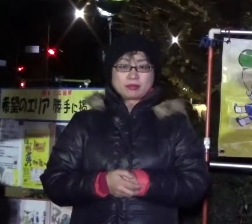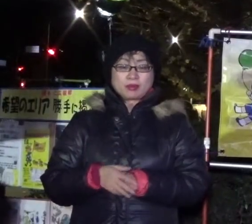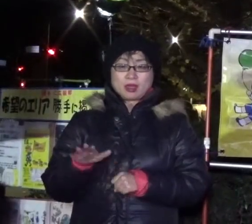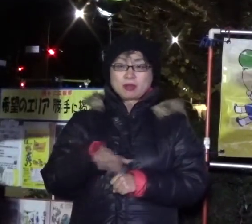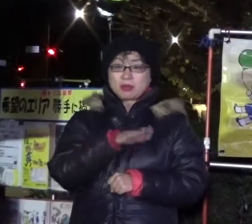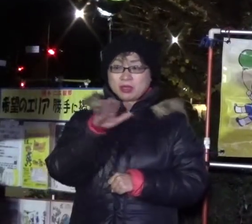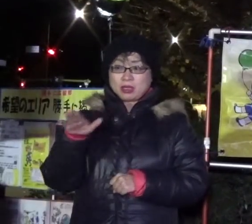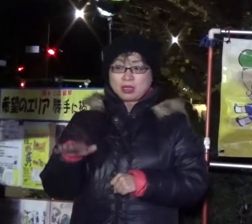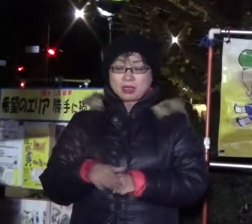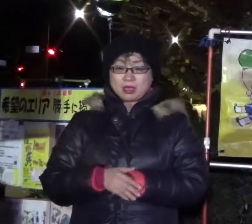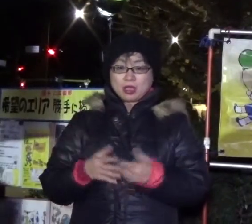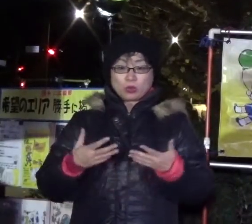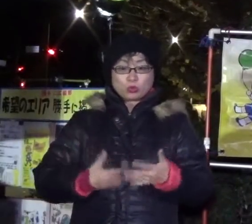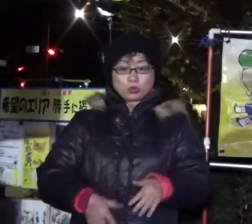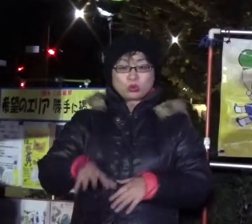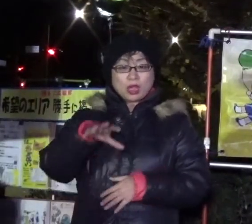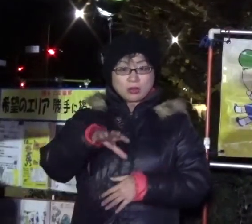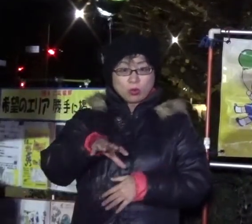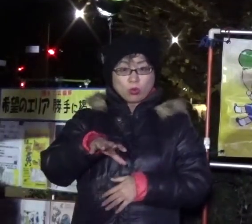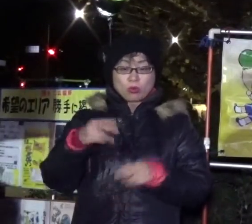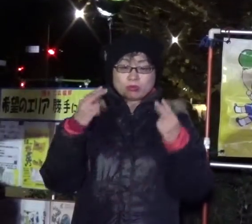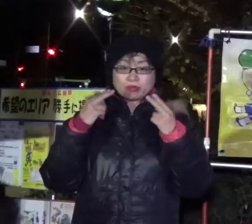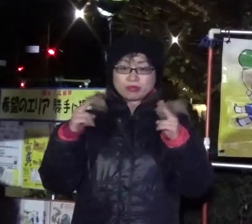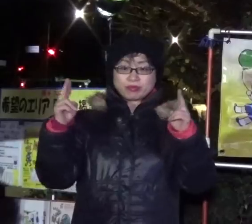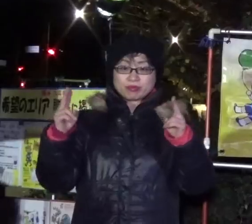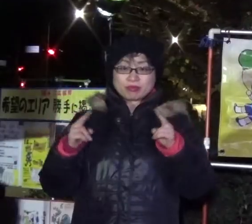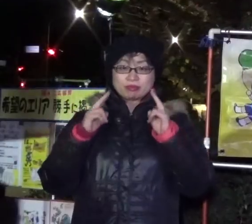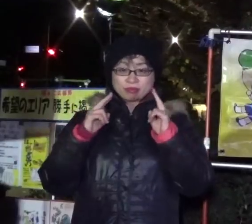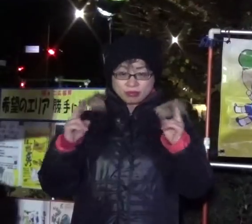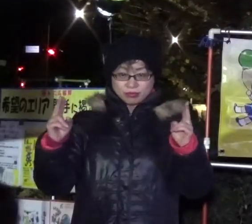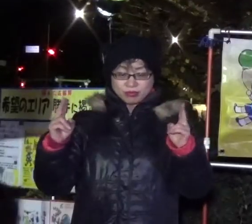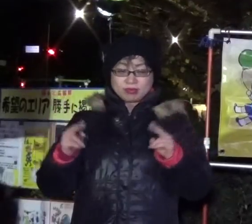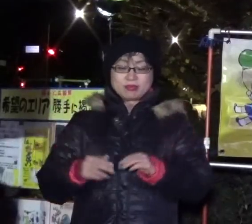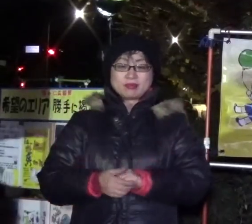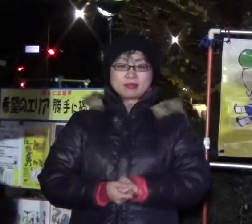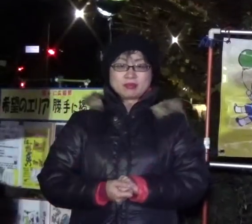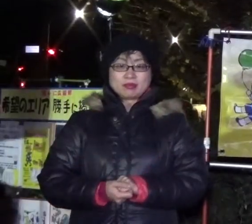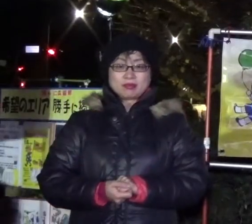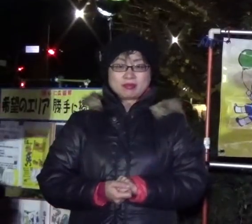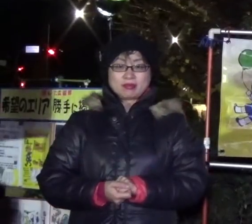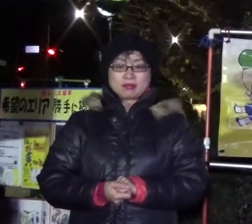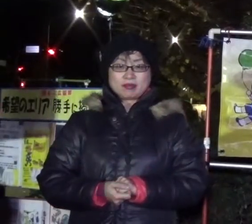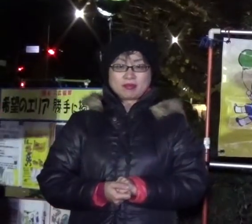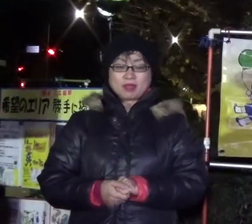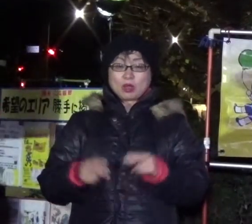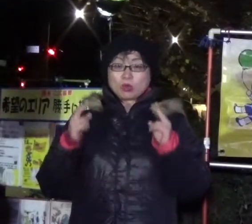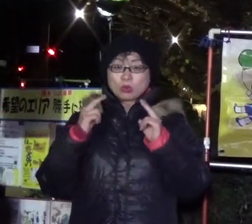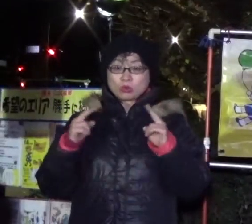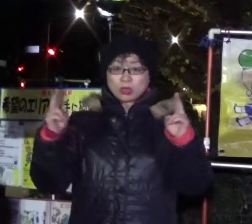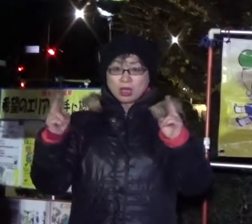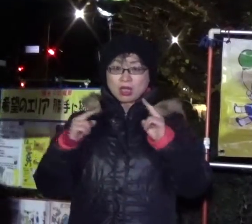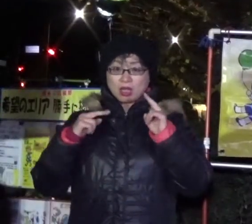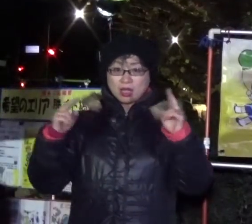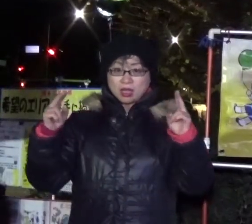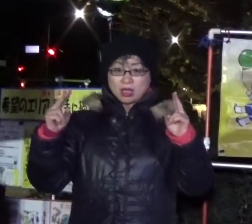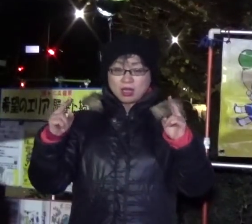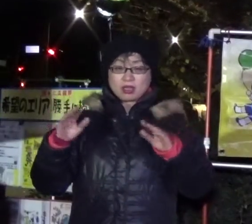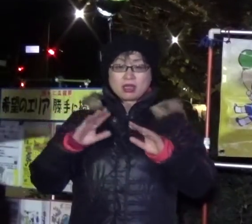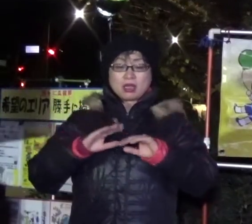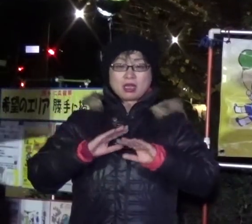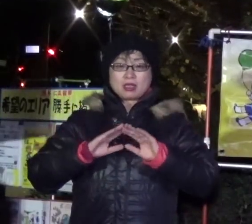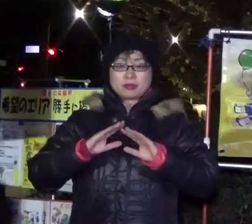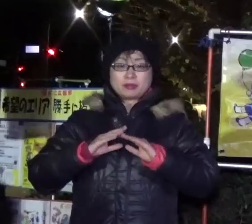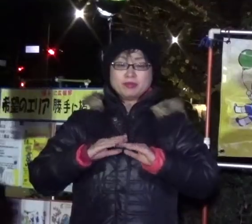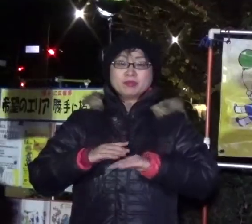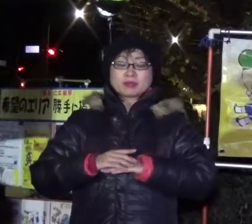みんなであのふるさとを歌いますよね。実はそのふるさとの歌が始まると、私はちょ